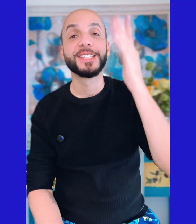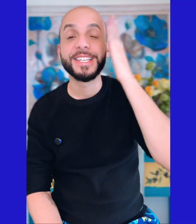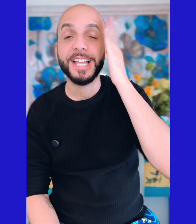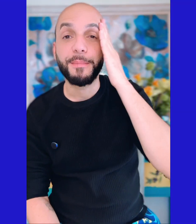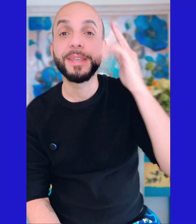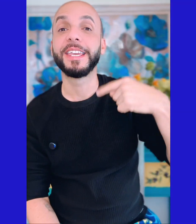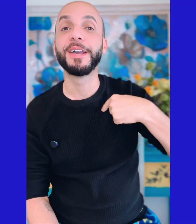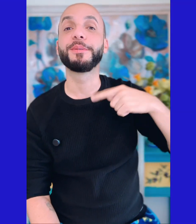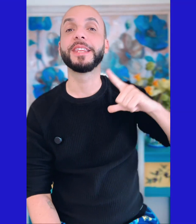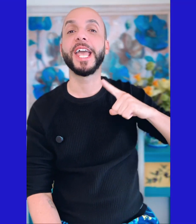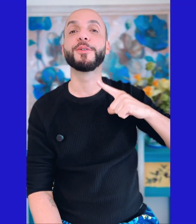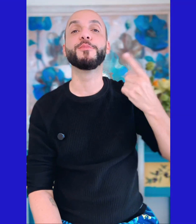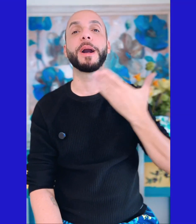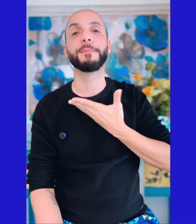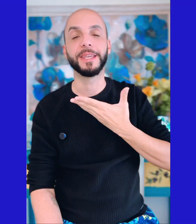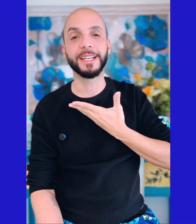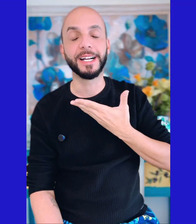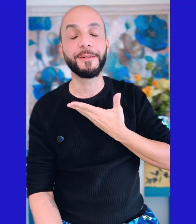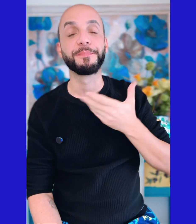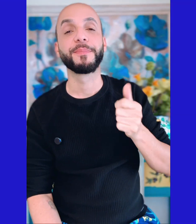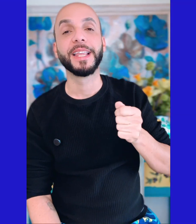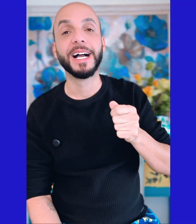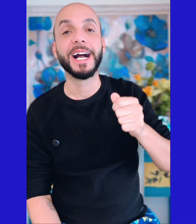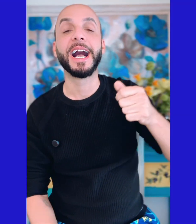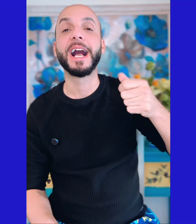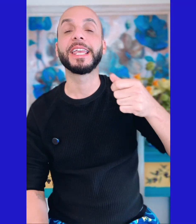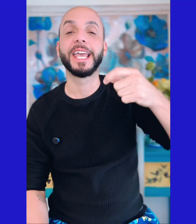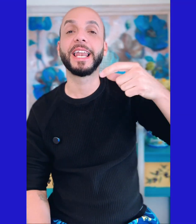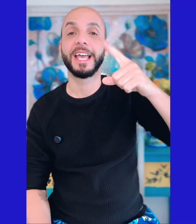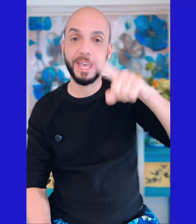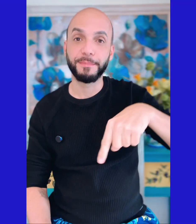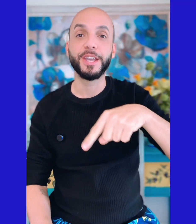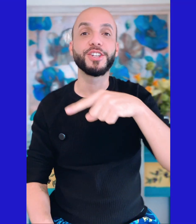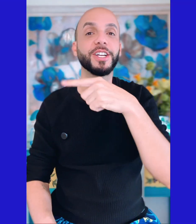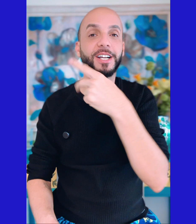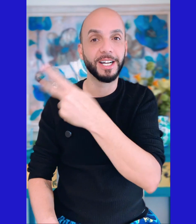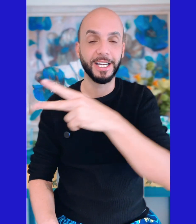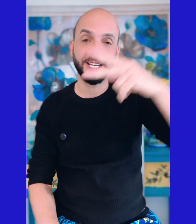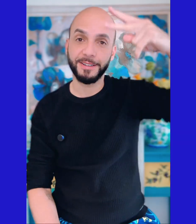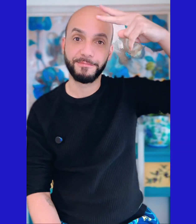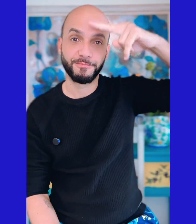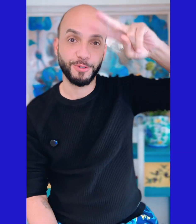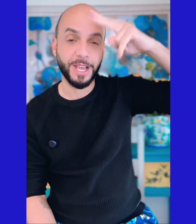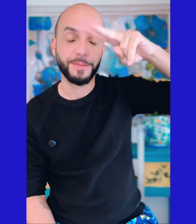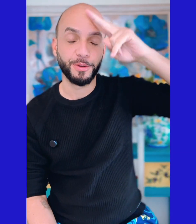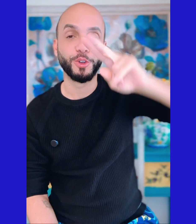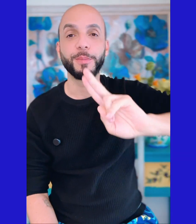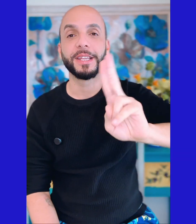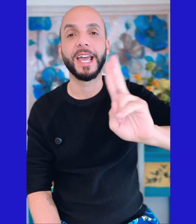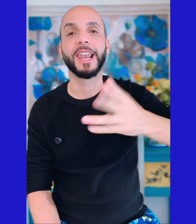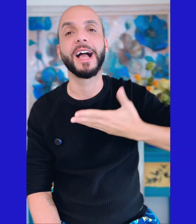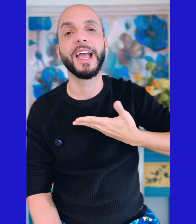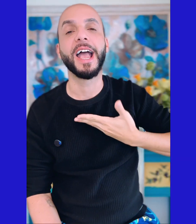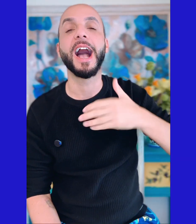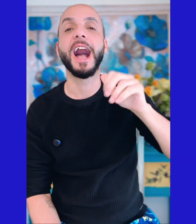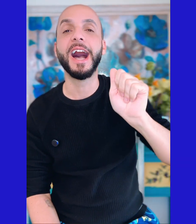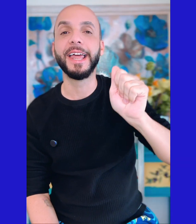Vocês sabem que eu tenho uma amiga, que ela é mexicana, não é? O nome dela é